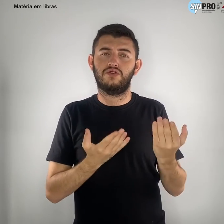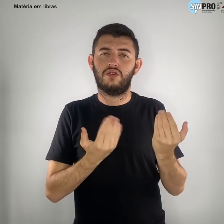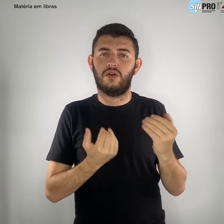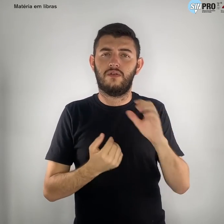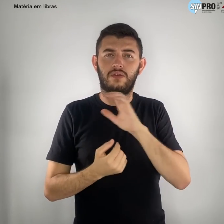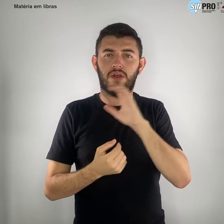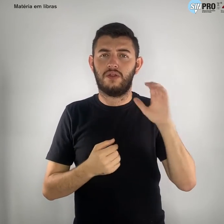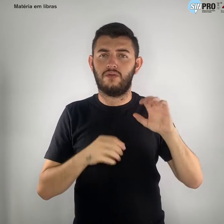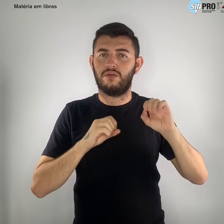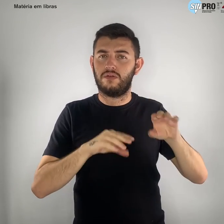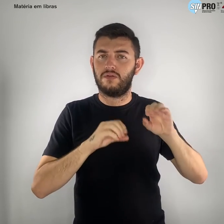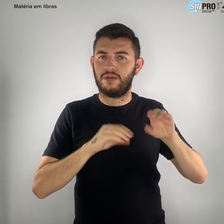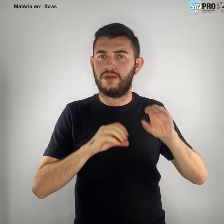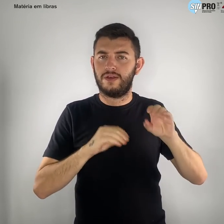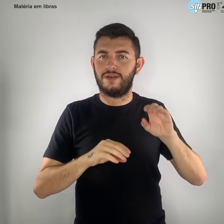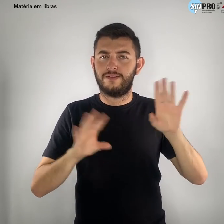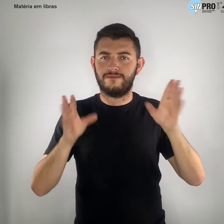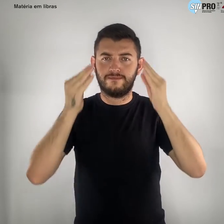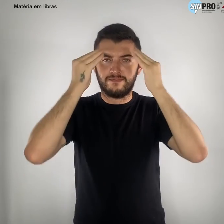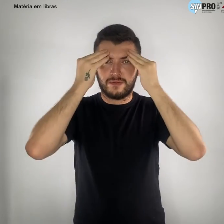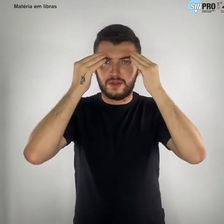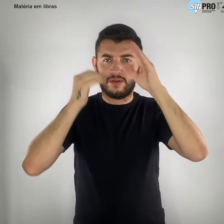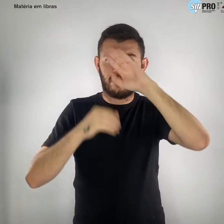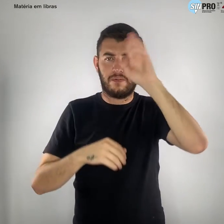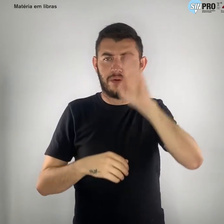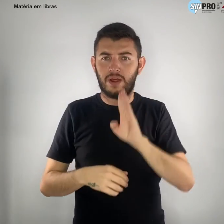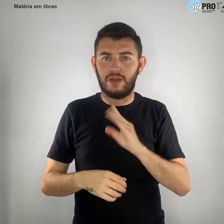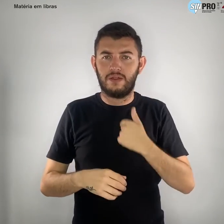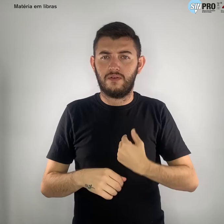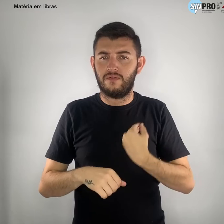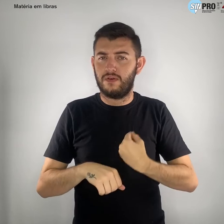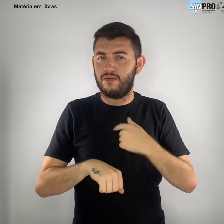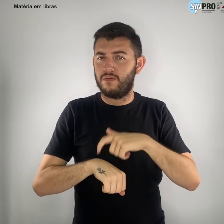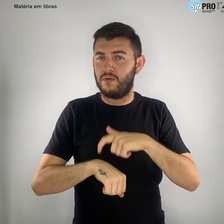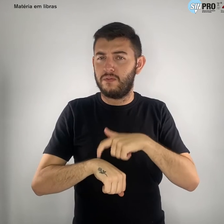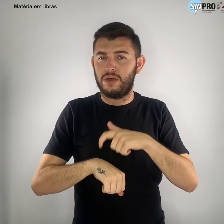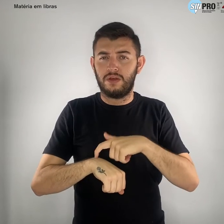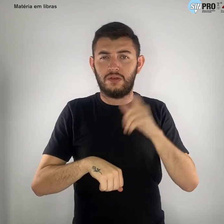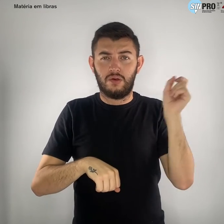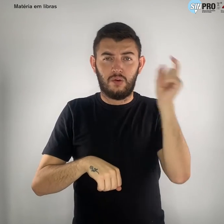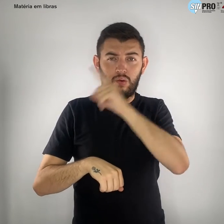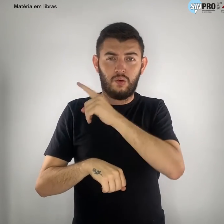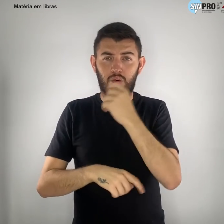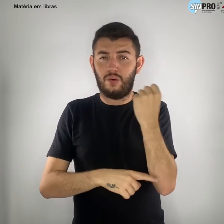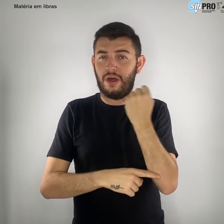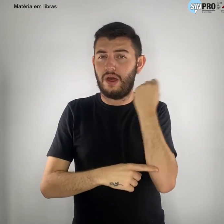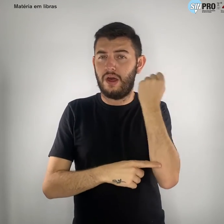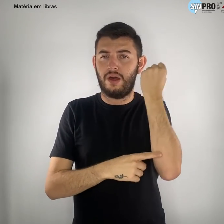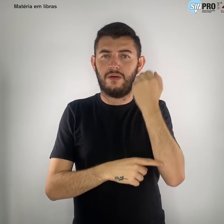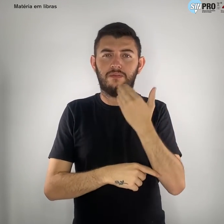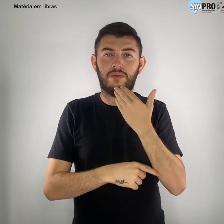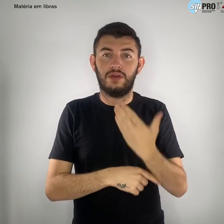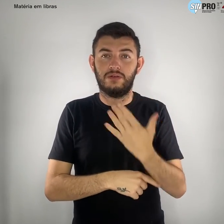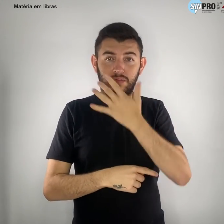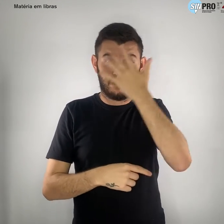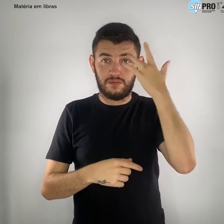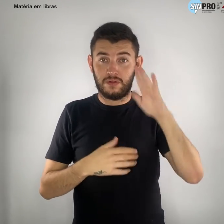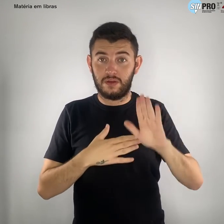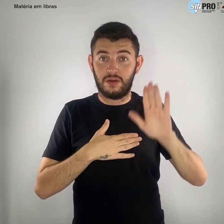momento grave que vive a nação brasileira, solicitamos aos candidatos o compromisso na defesa